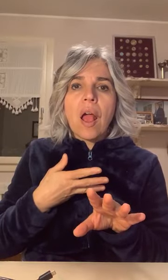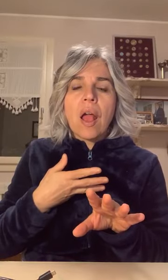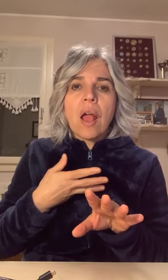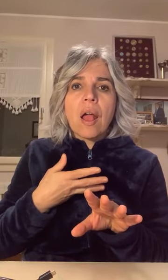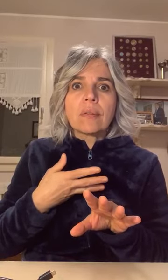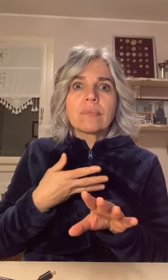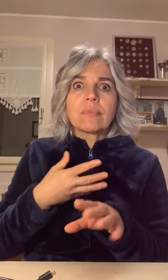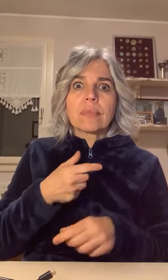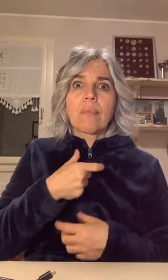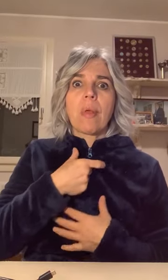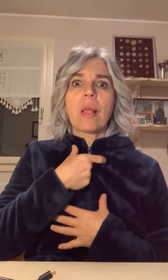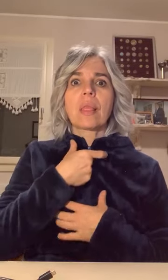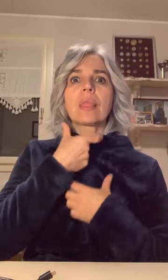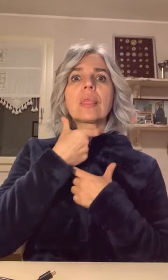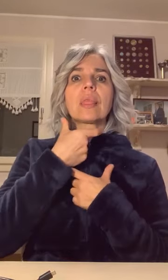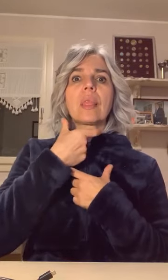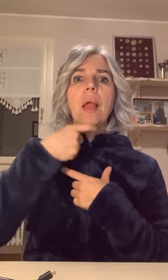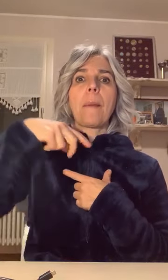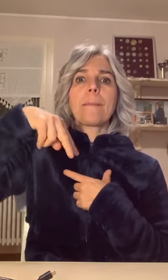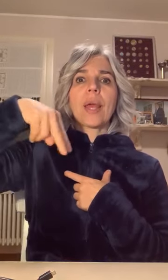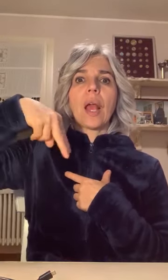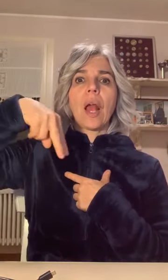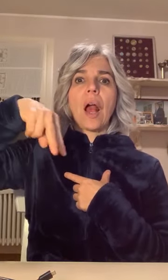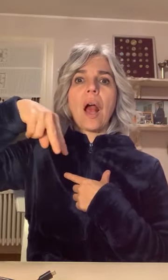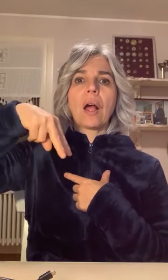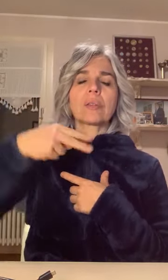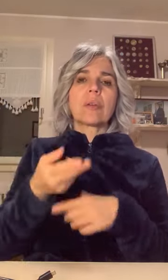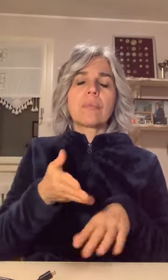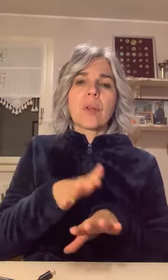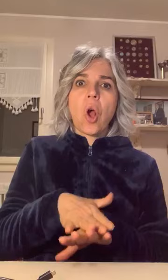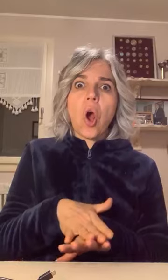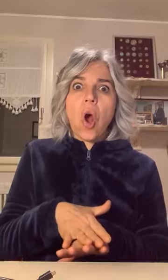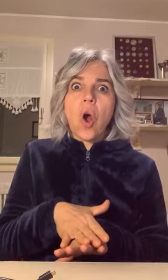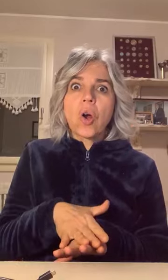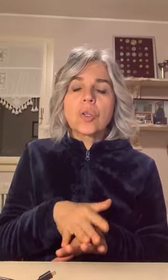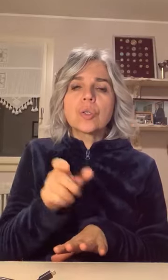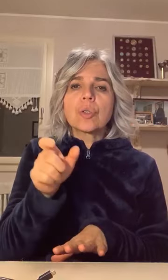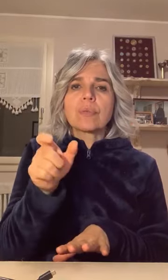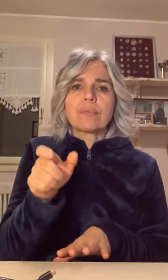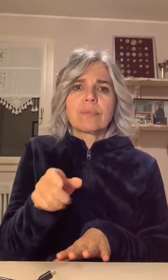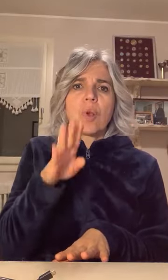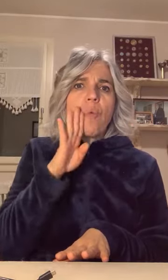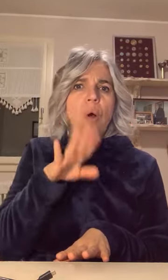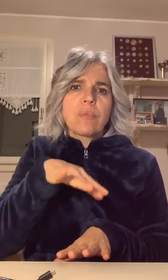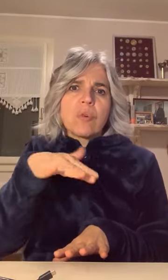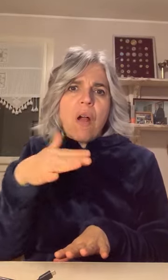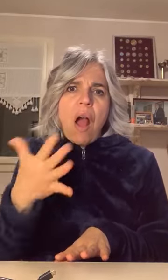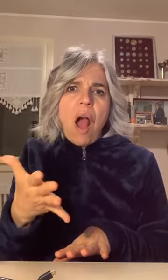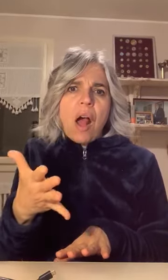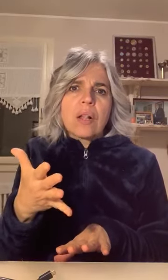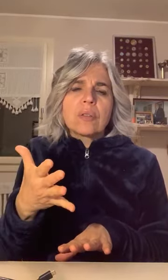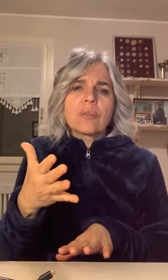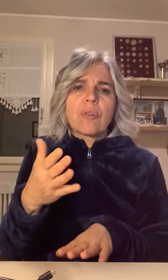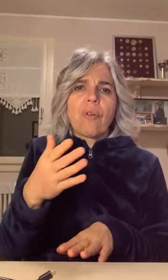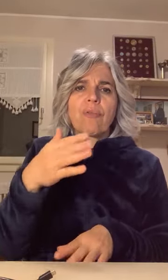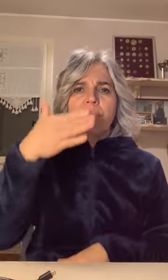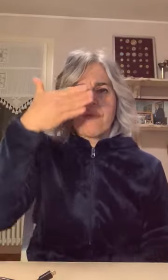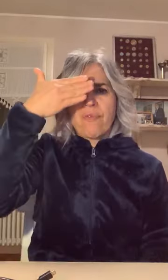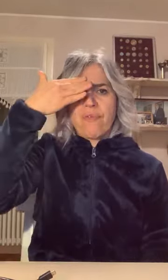credeva di avere il coronavirus e si è suicidato. Era soltanto una febbre alta. Dobbiamo